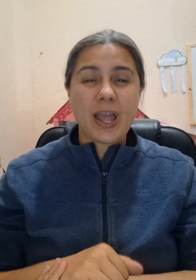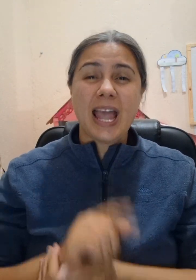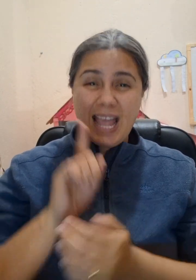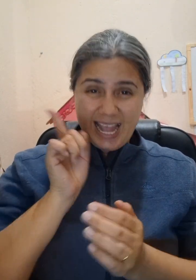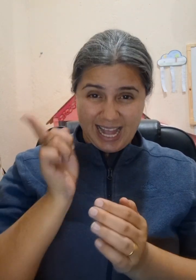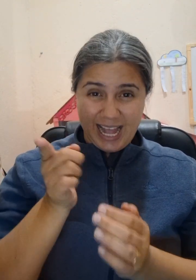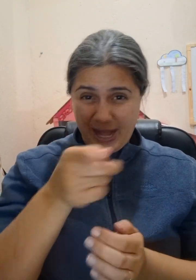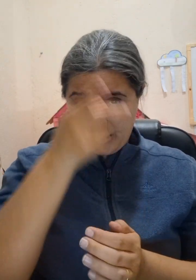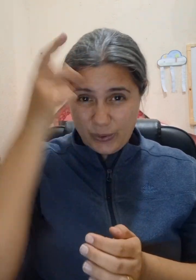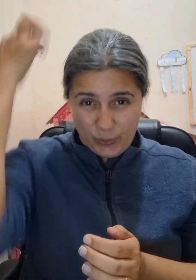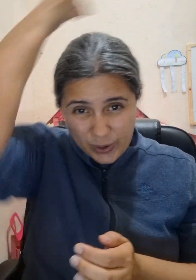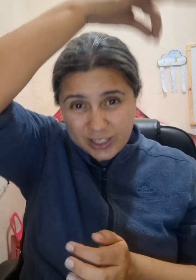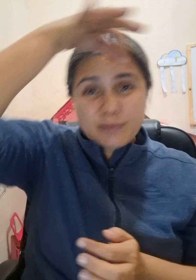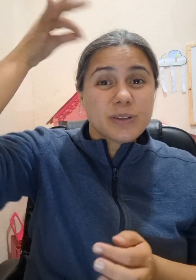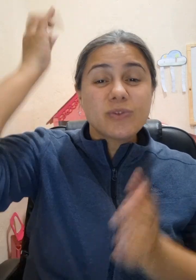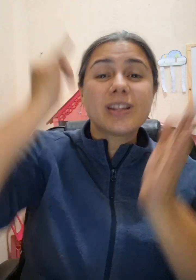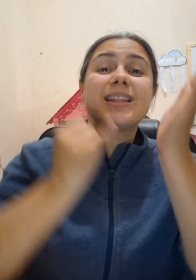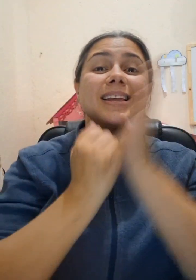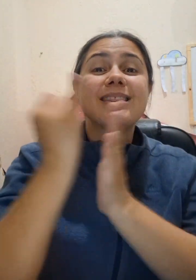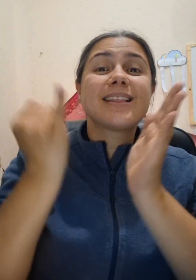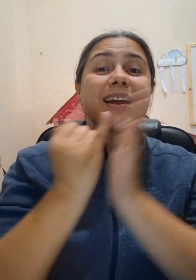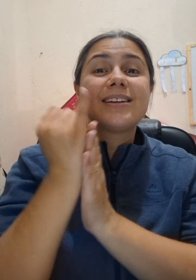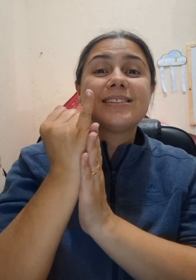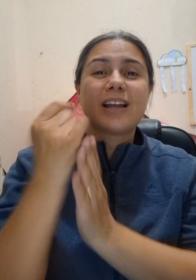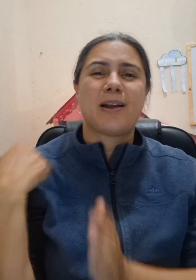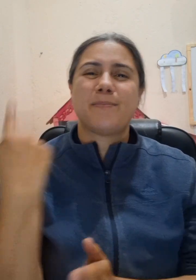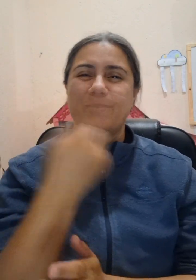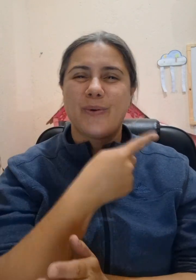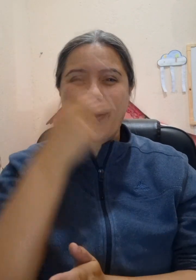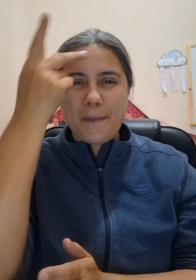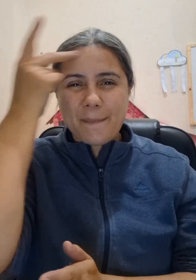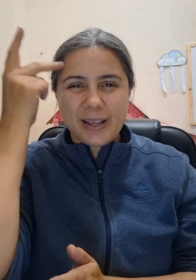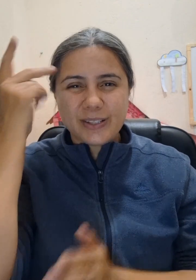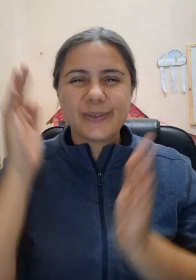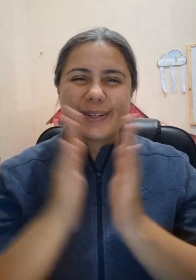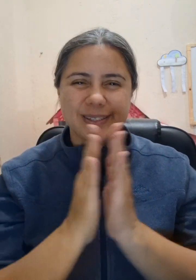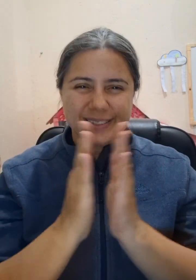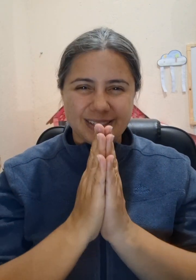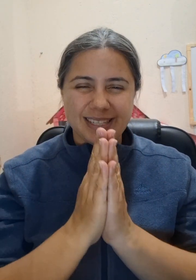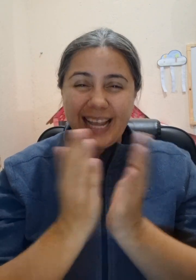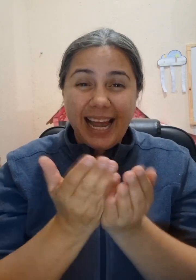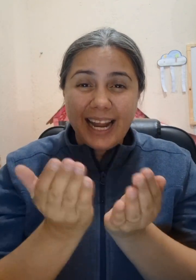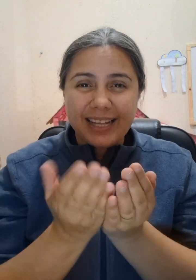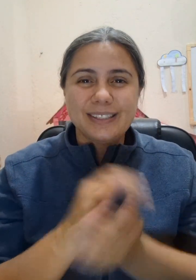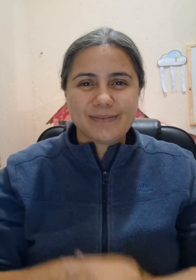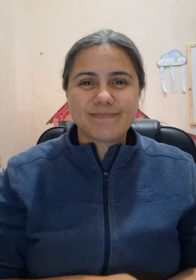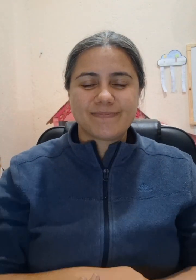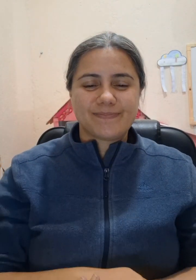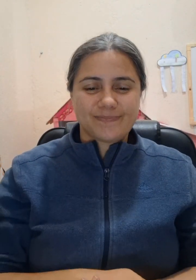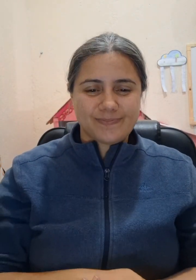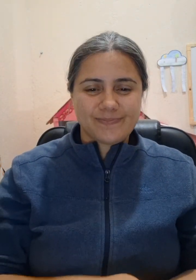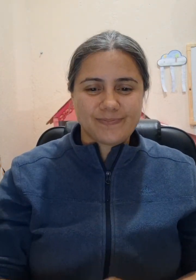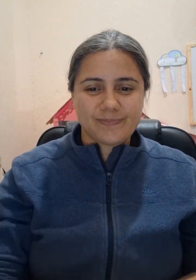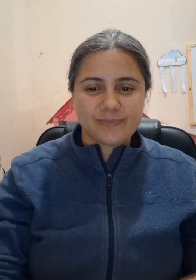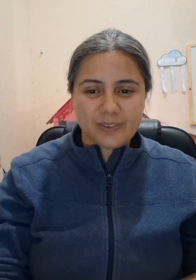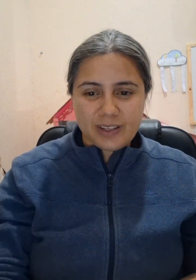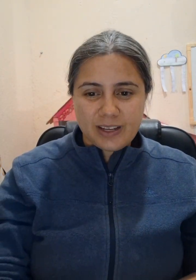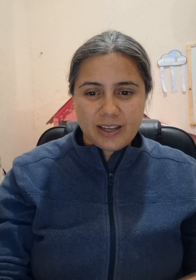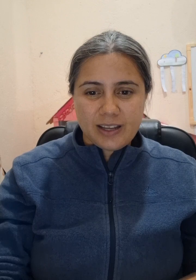porque, segundo a vontade de Deus, ele, o Espírito Santo, é que intercede por nós, cristãos